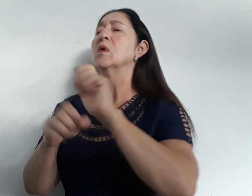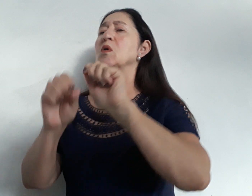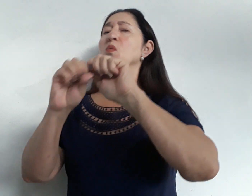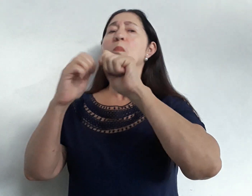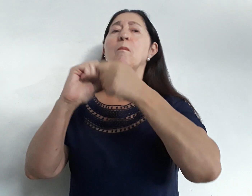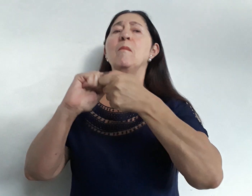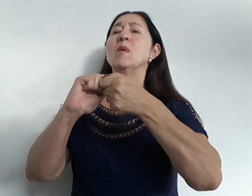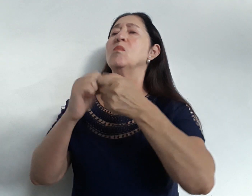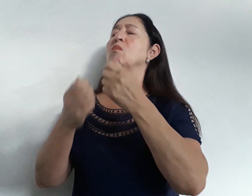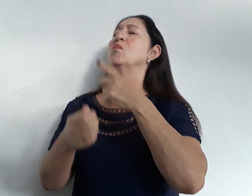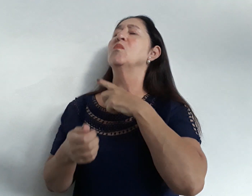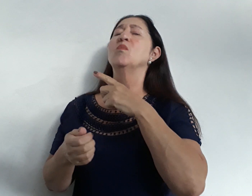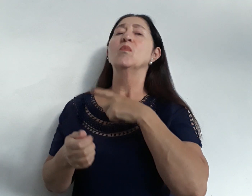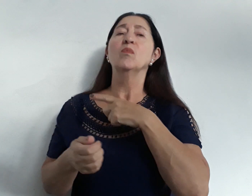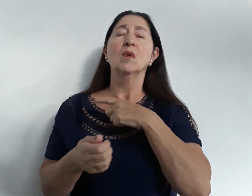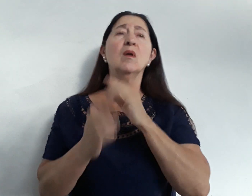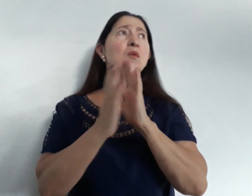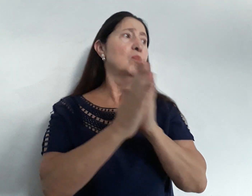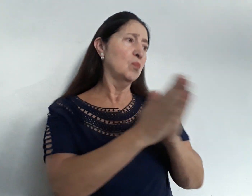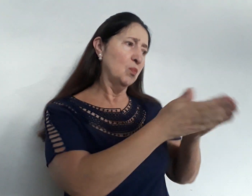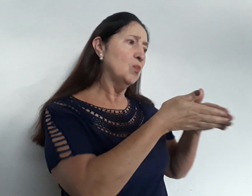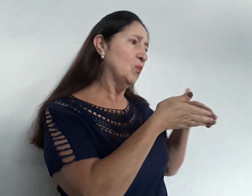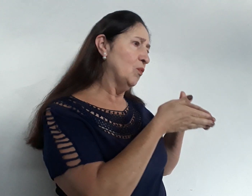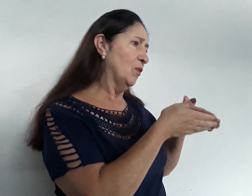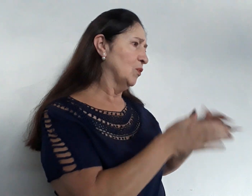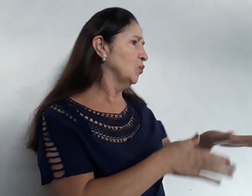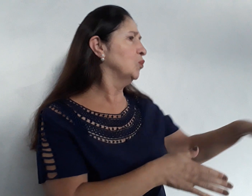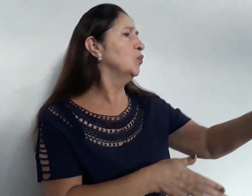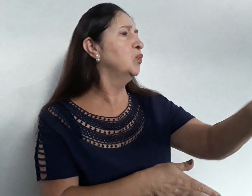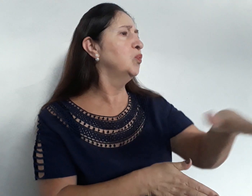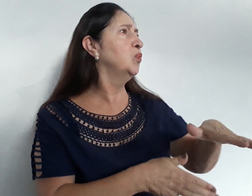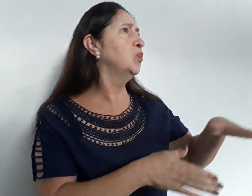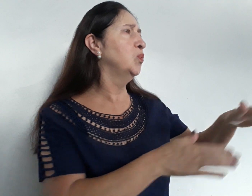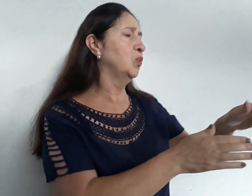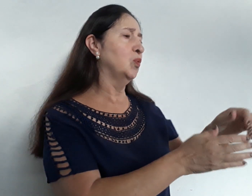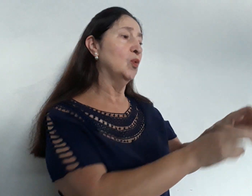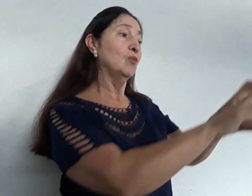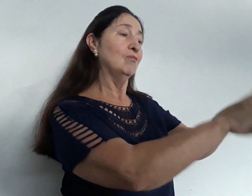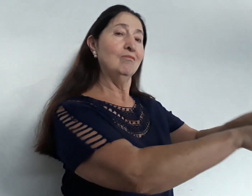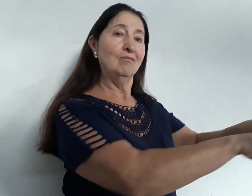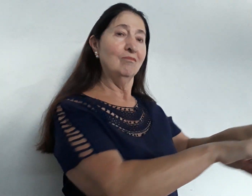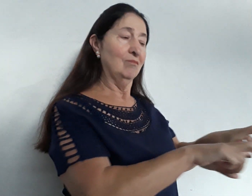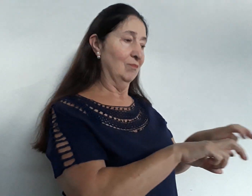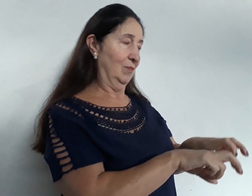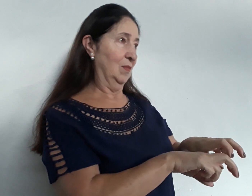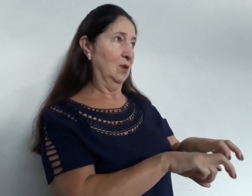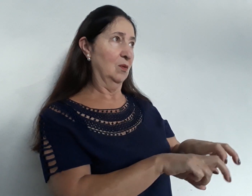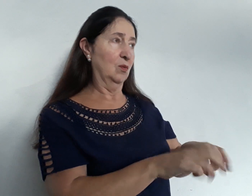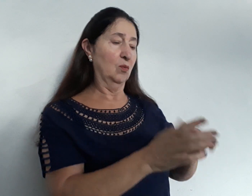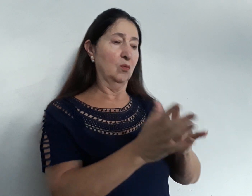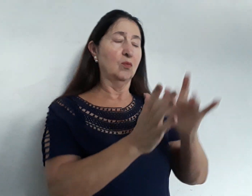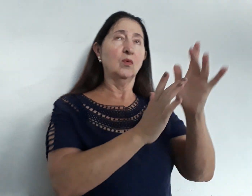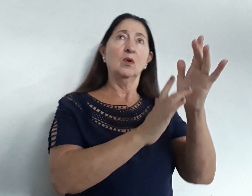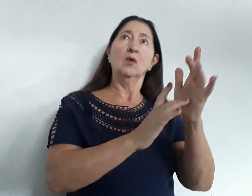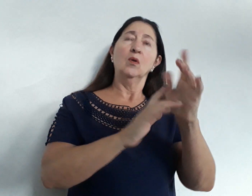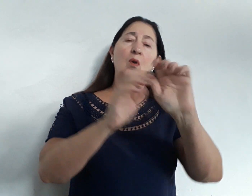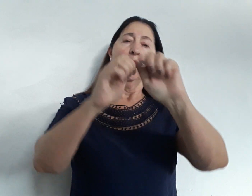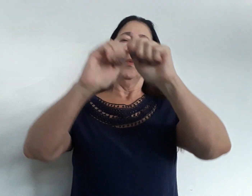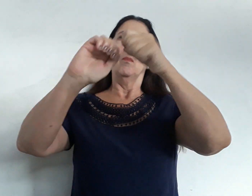que a multidão se sentasse no chão. Depois pegou os 7 pães e deu graças, partiu-os e ia dando aos seus